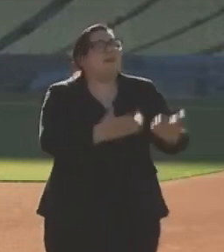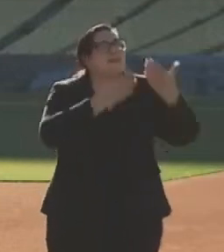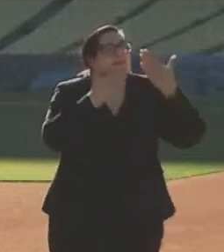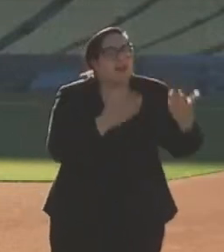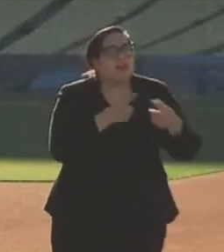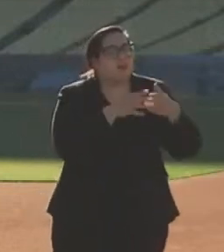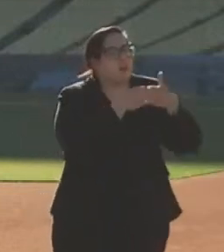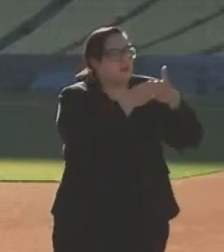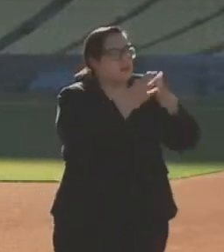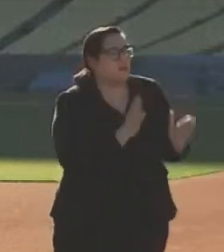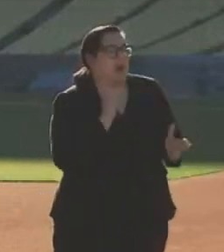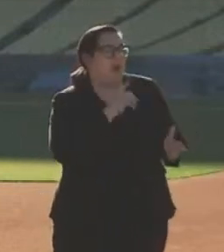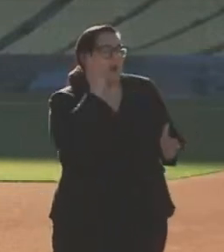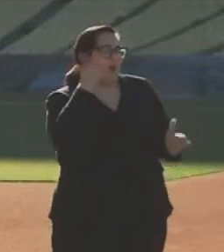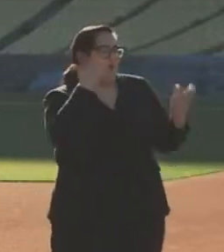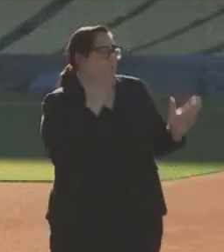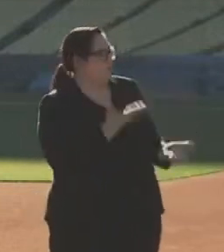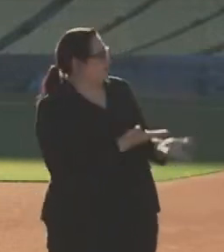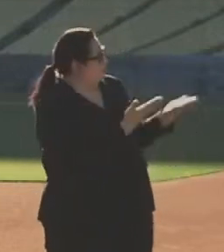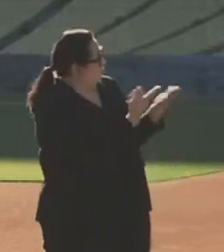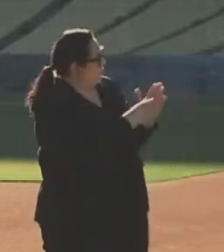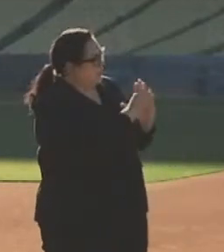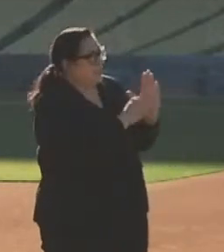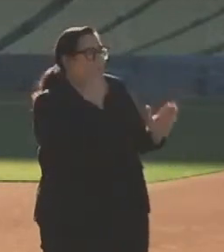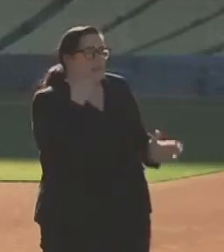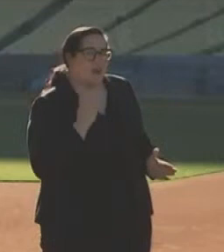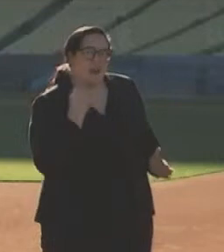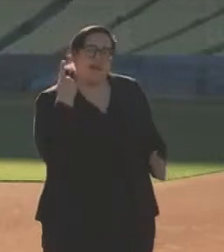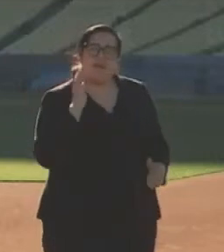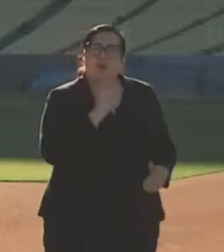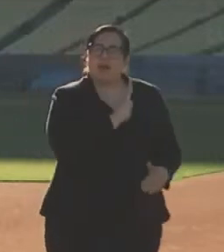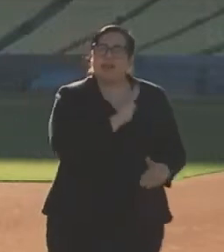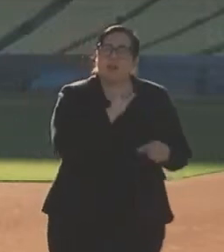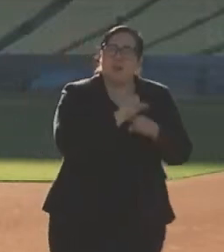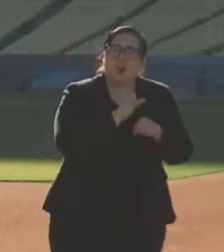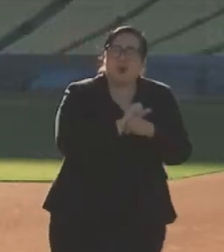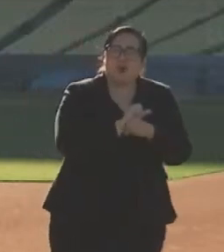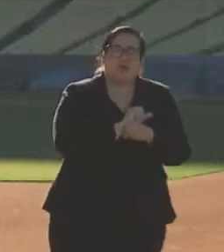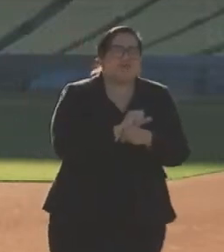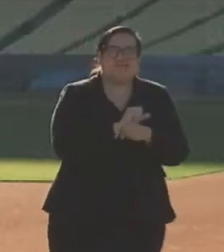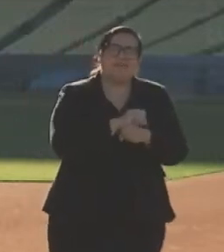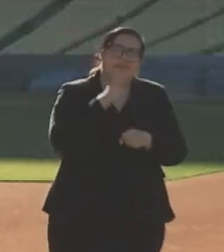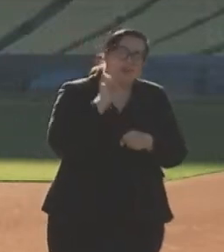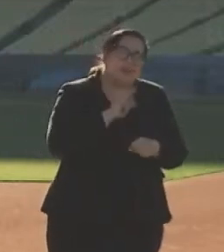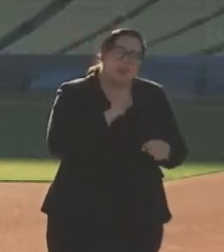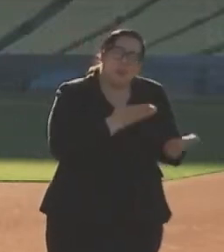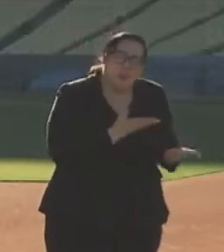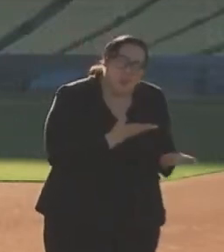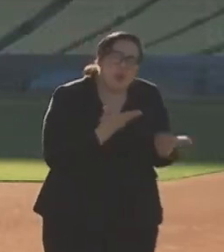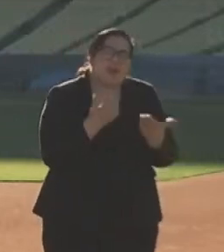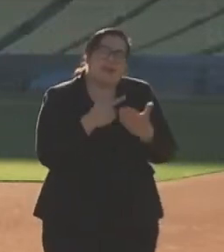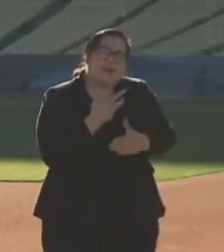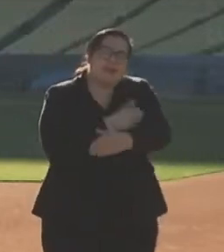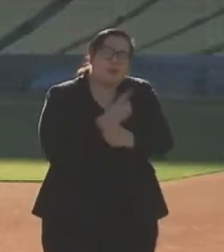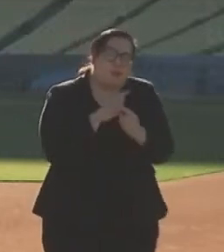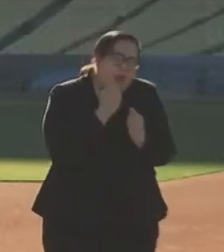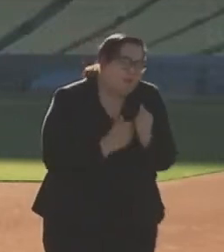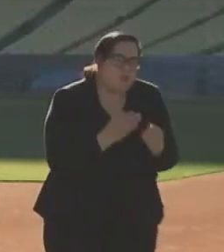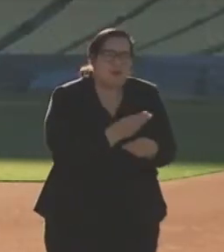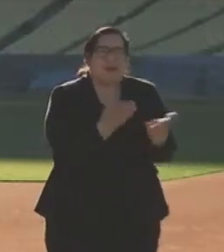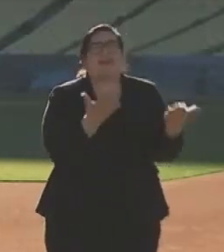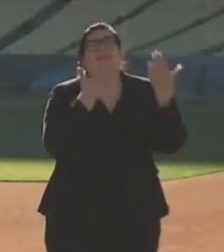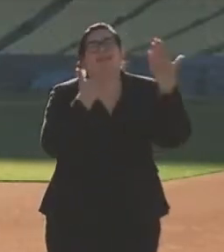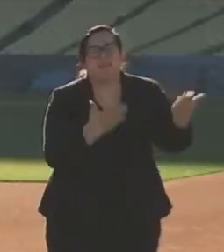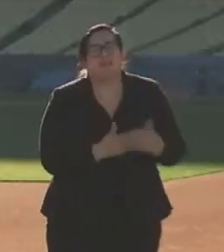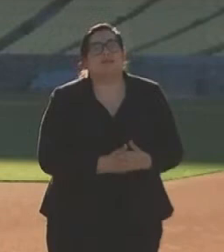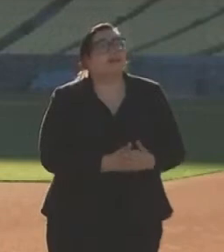al liderazgo de nuestro gobernador por California y por su trabajo, dar esta vacuna a toda la gente. Gracias. Gracias.